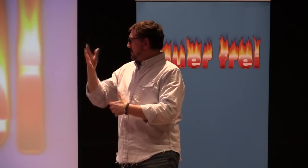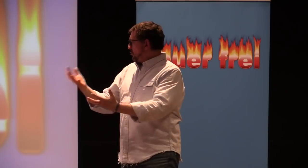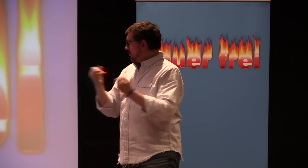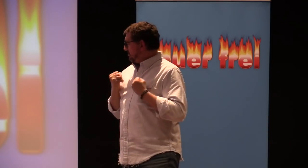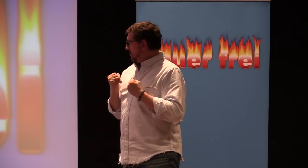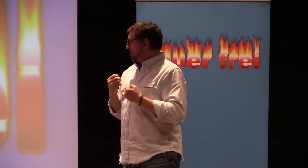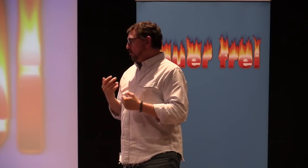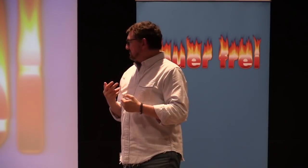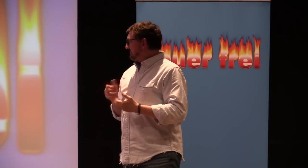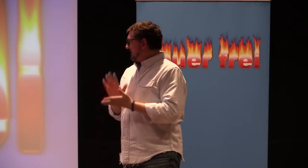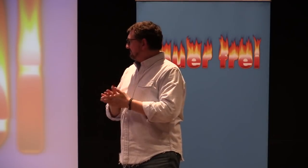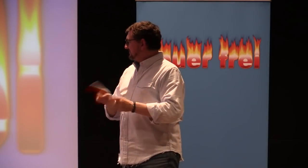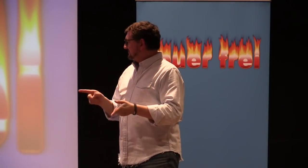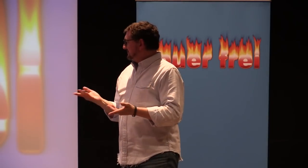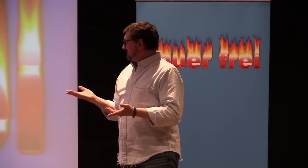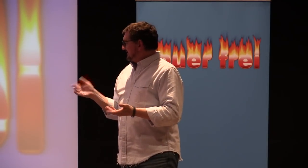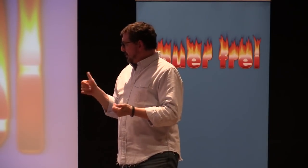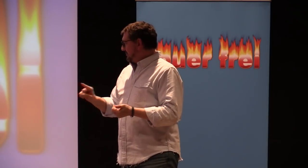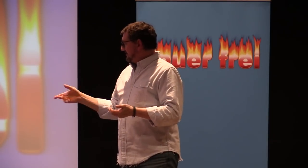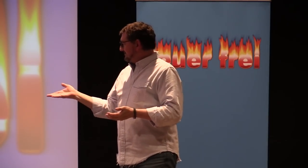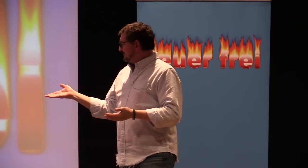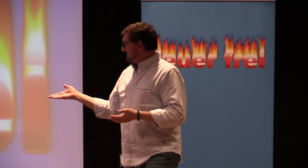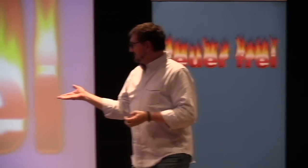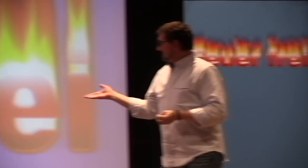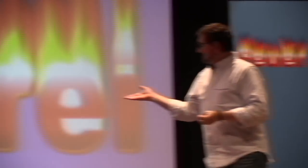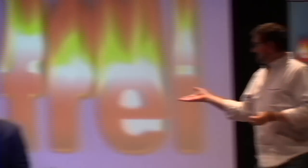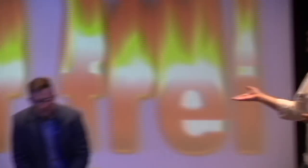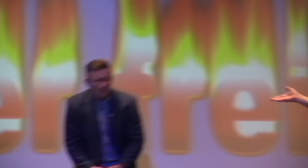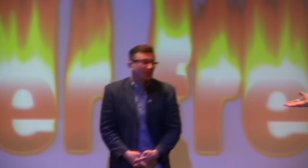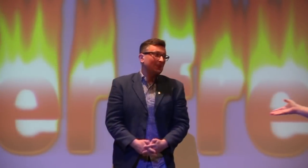man würde Jugendliche erreichen, wenn das Ganze bezahlt wird?